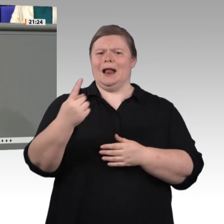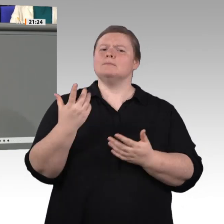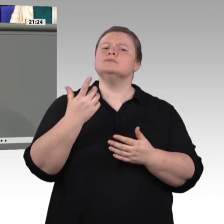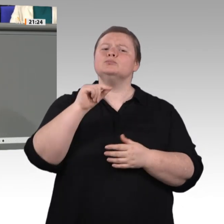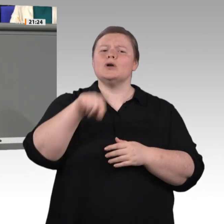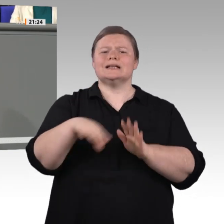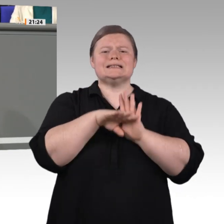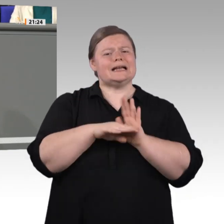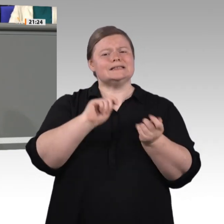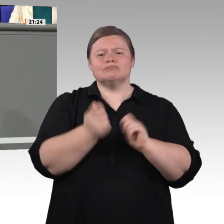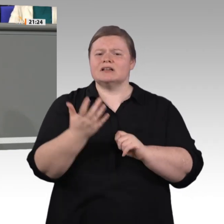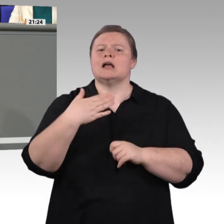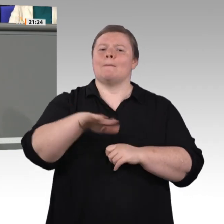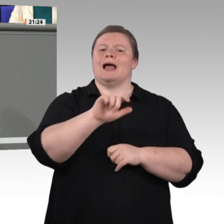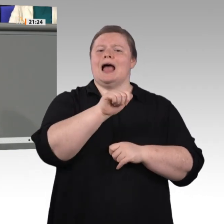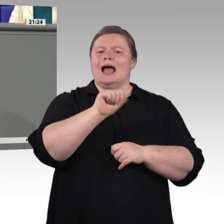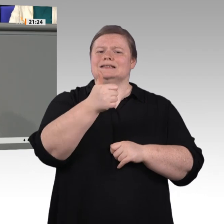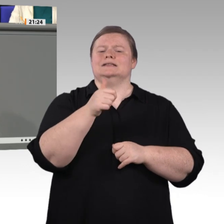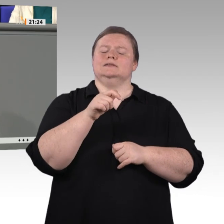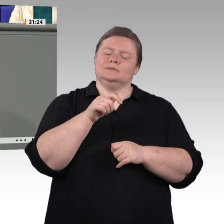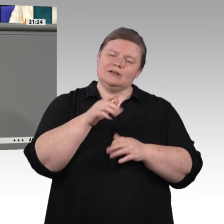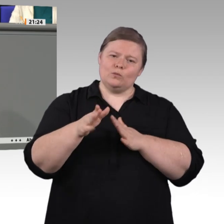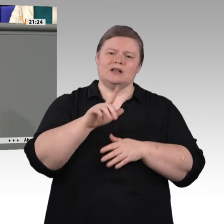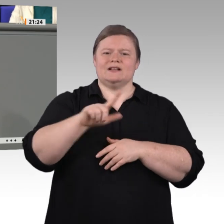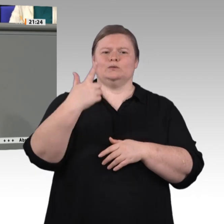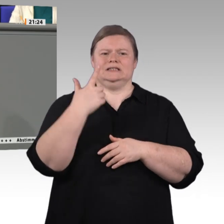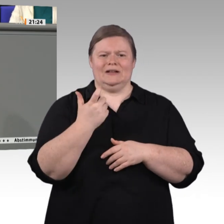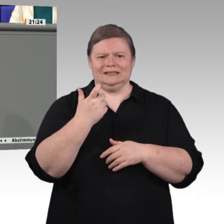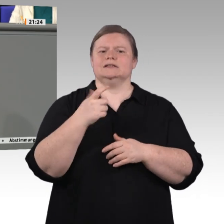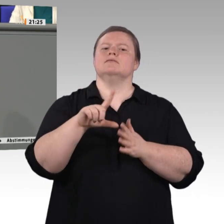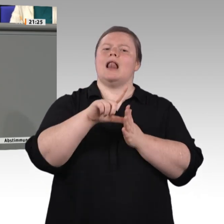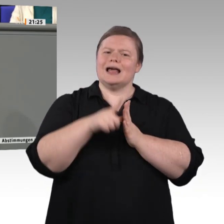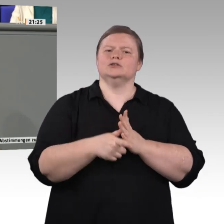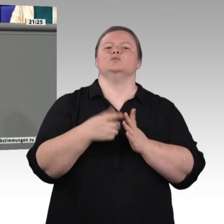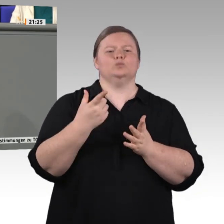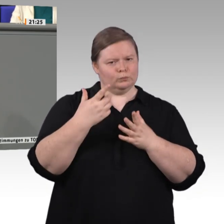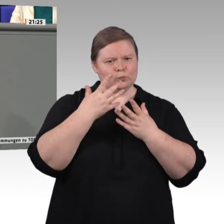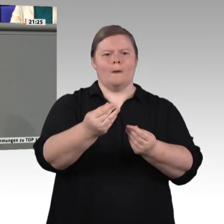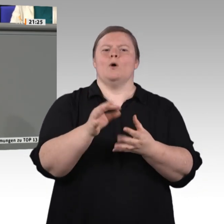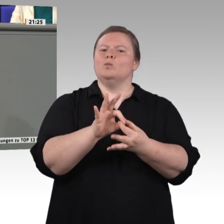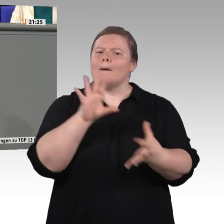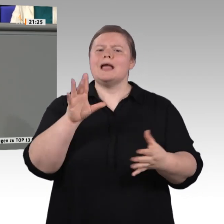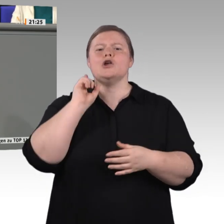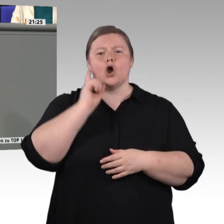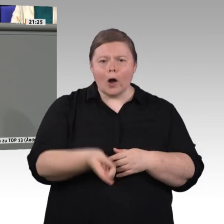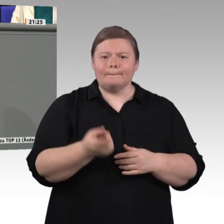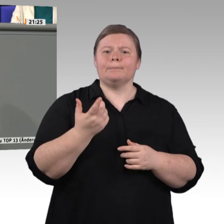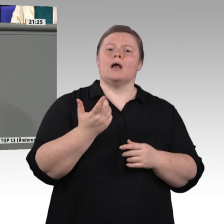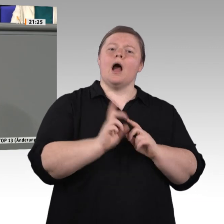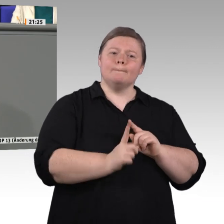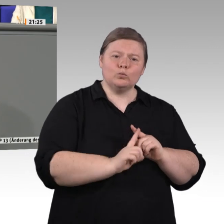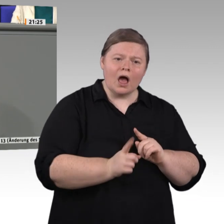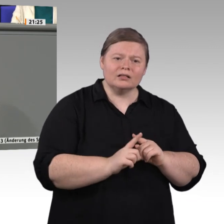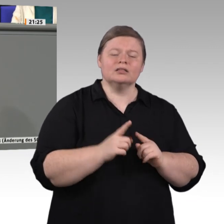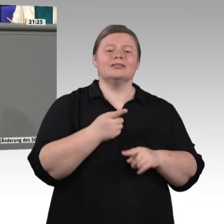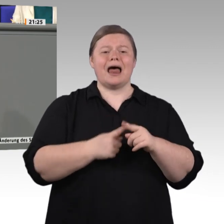untergebracht sind und in solchen Einrichtungen leben. Sie können selbstständig wählen, wo sie wohnen, wie sie wohnen. Und